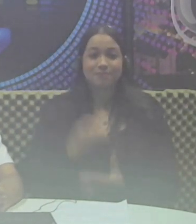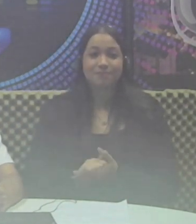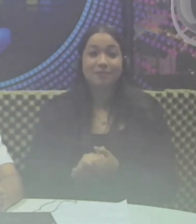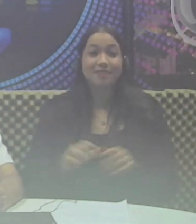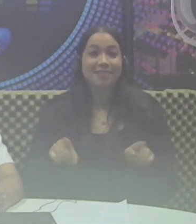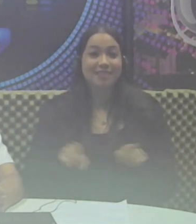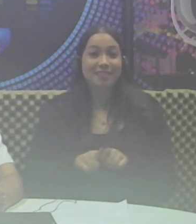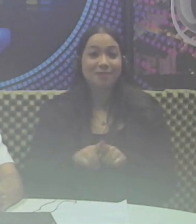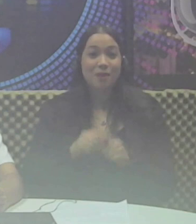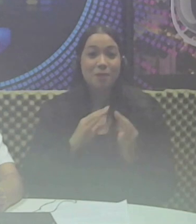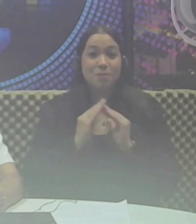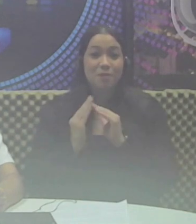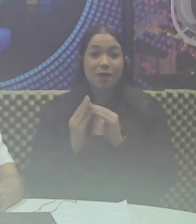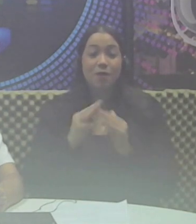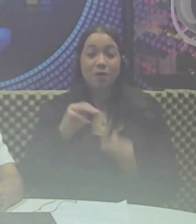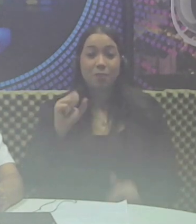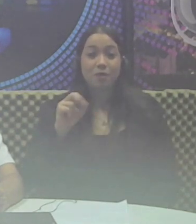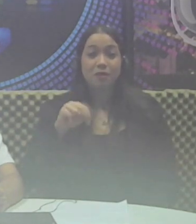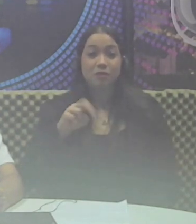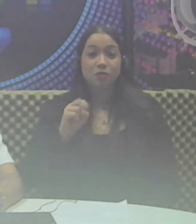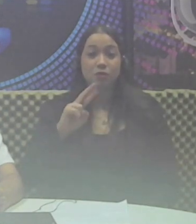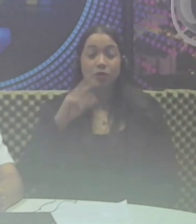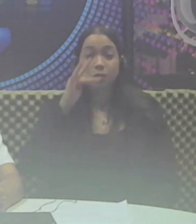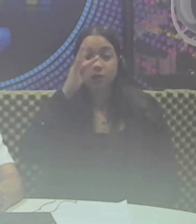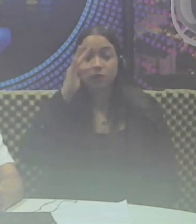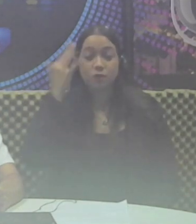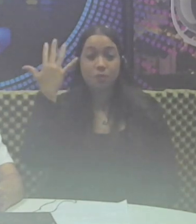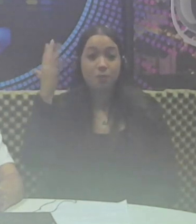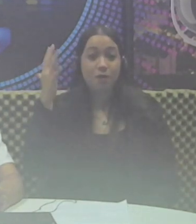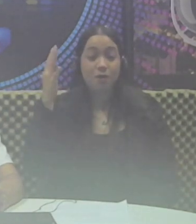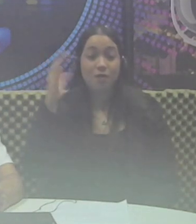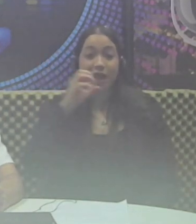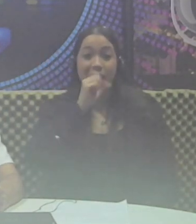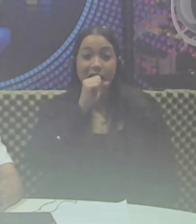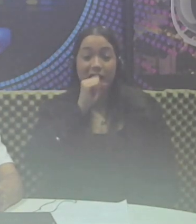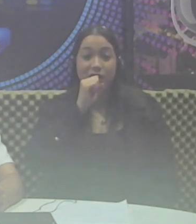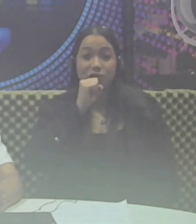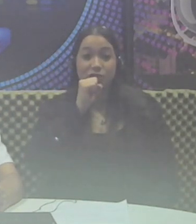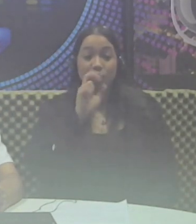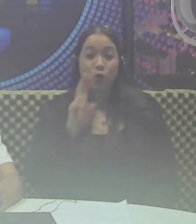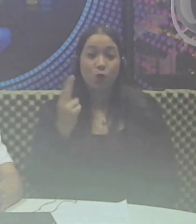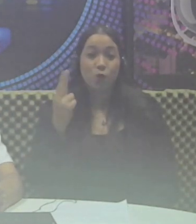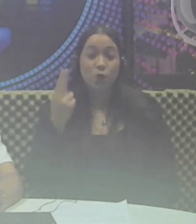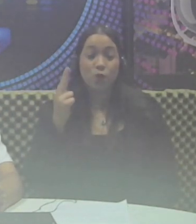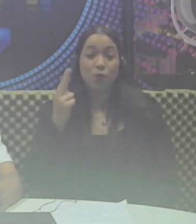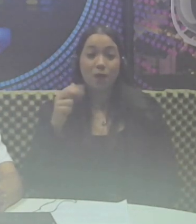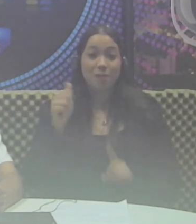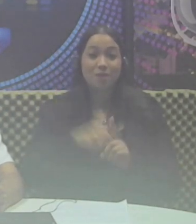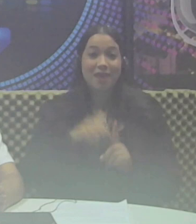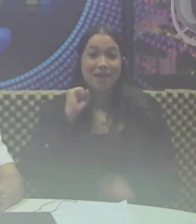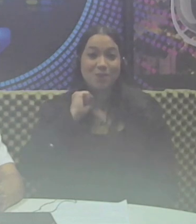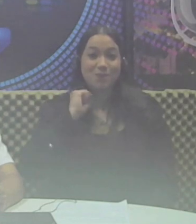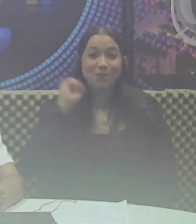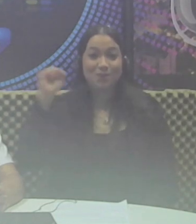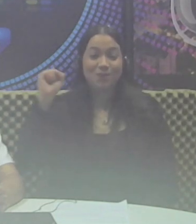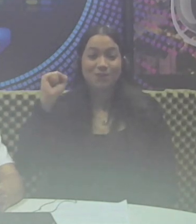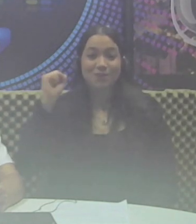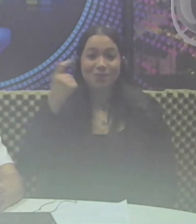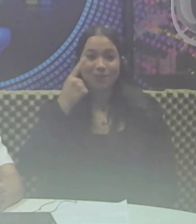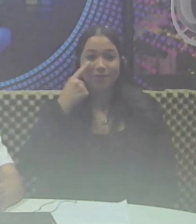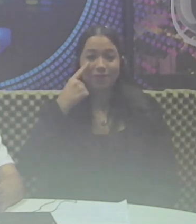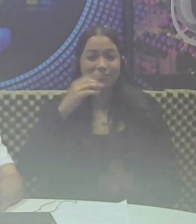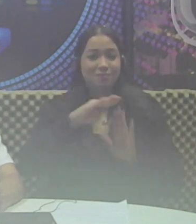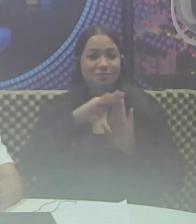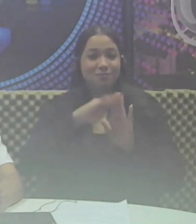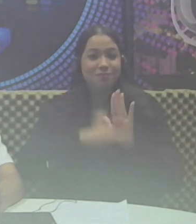também pelos bairros Mansur, Jardim das Palmeiras, Laranjeiras e Umuarama durante o mês de abril. Consulte a agenda